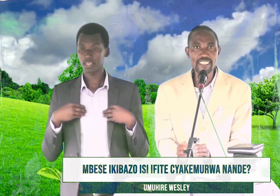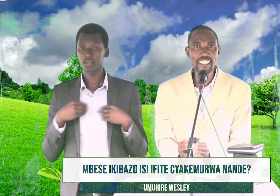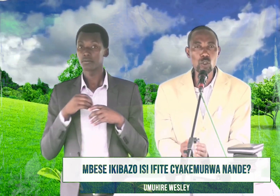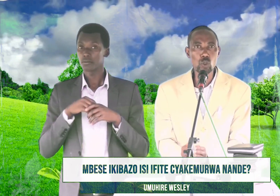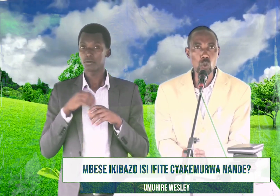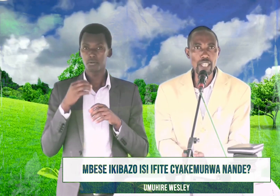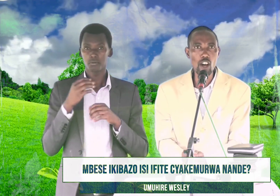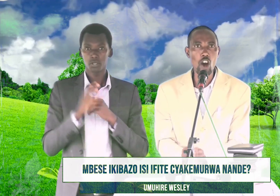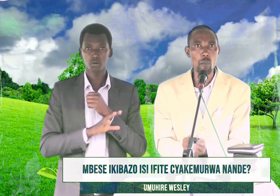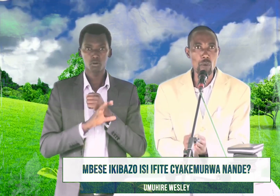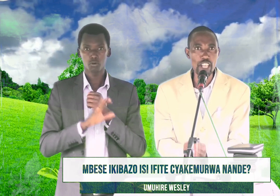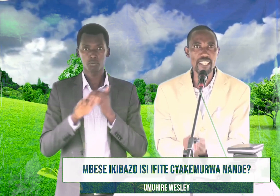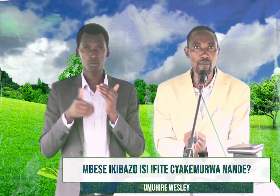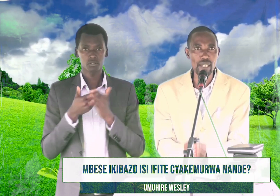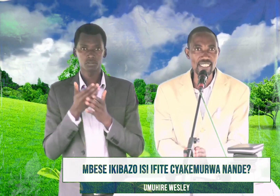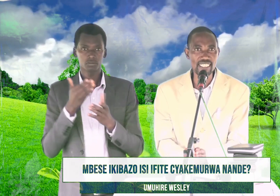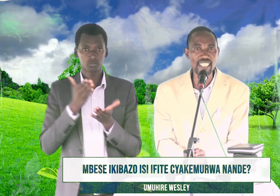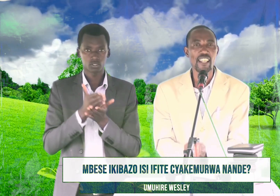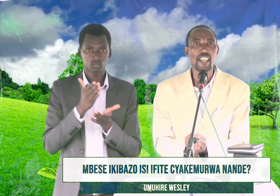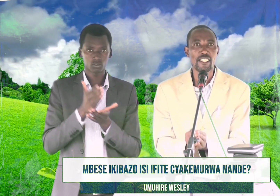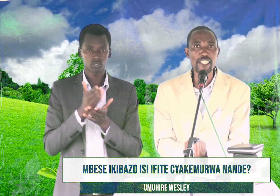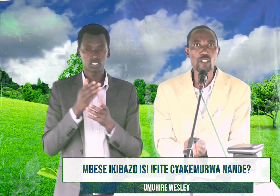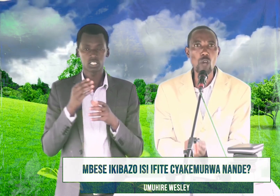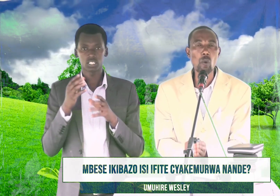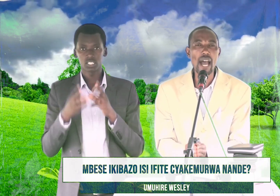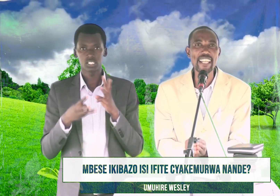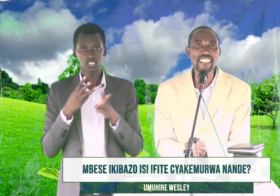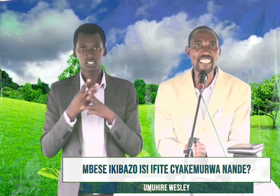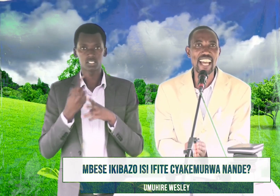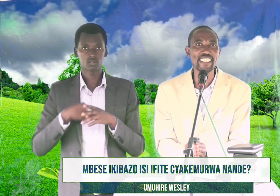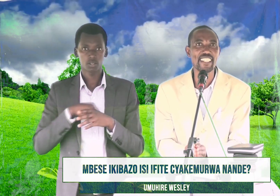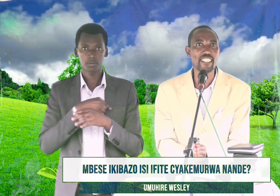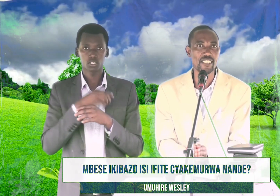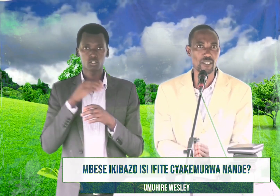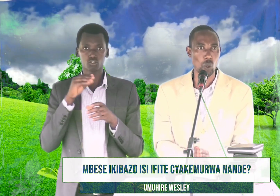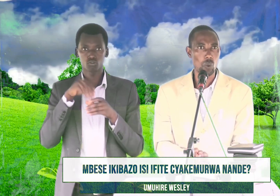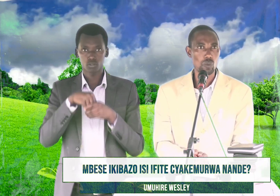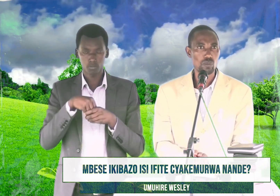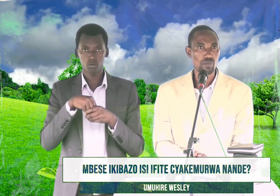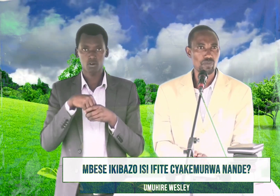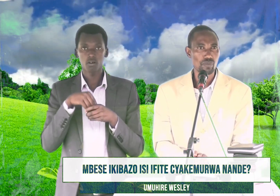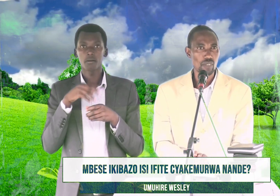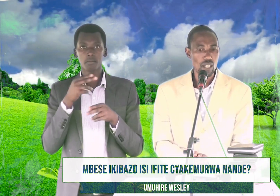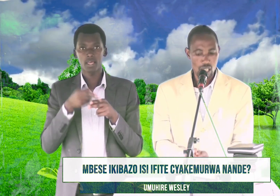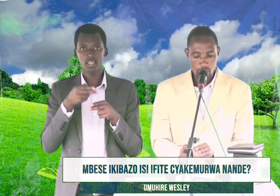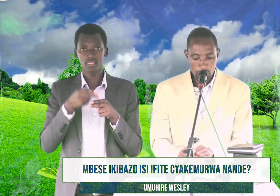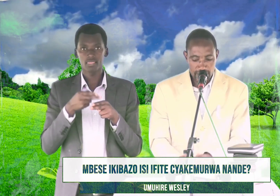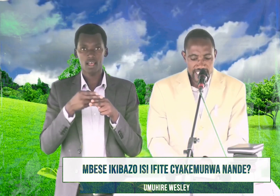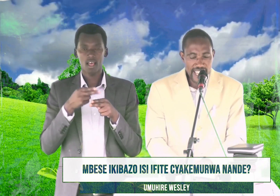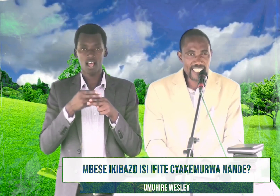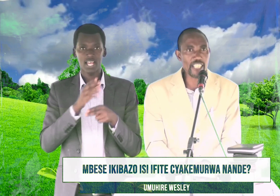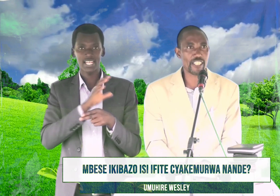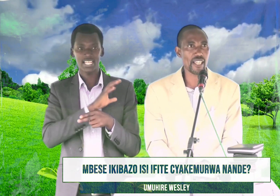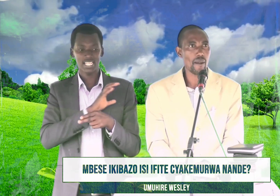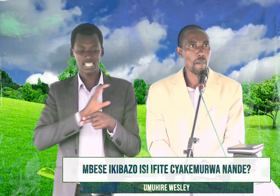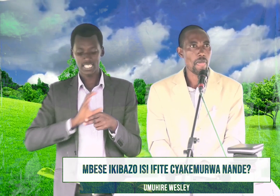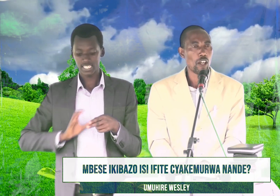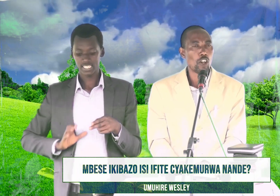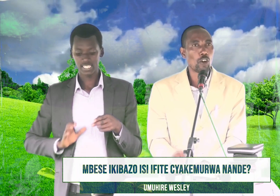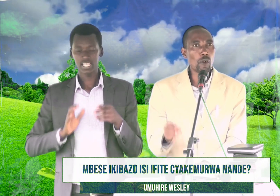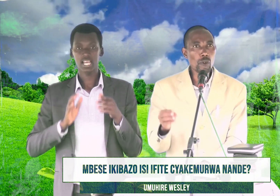by'ukuri isi dutuyeho muri iyi minsi yitwa ko ari isi ya Gikristo mu minsi